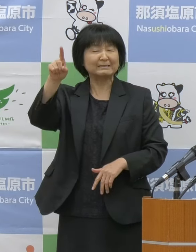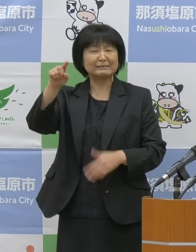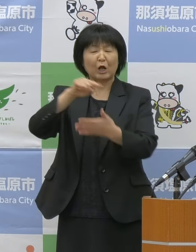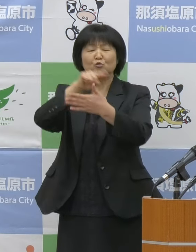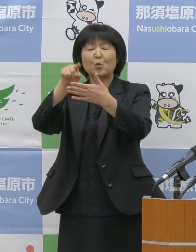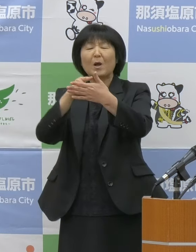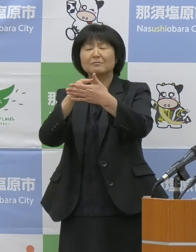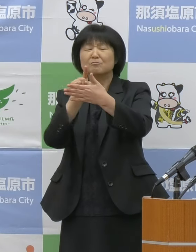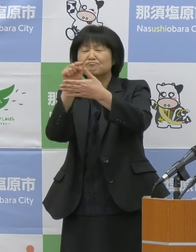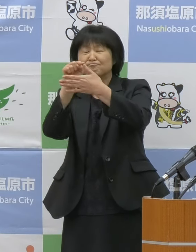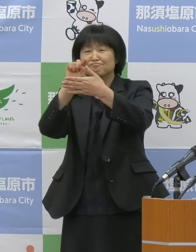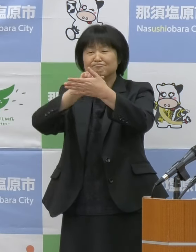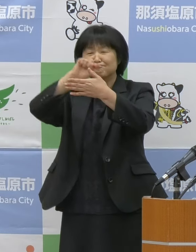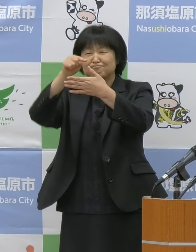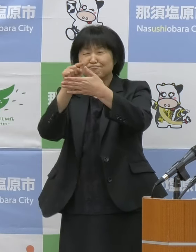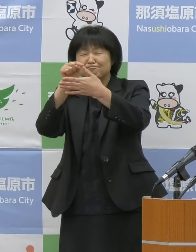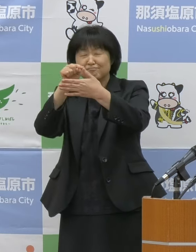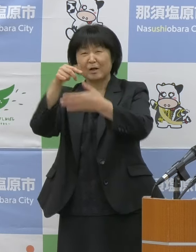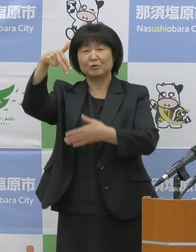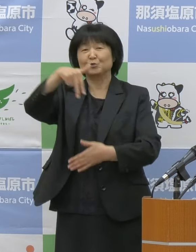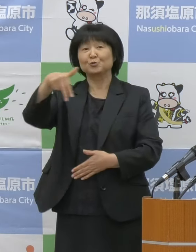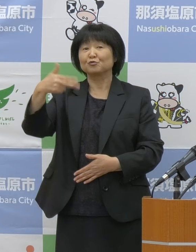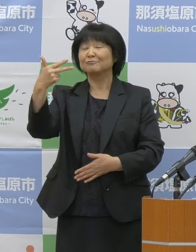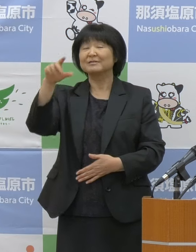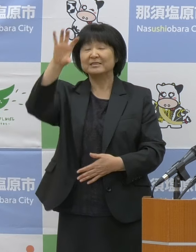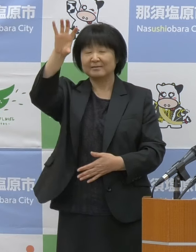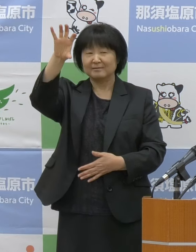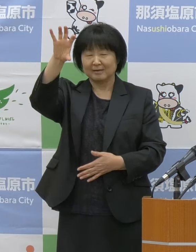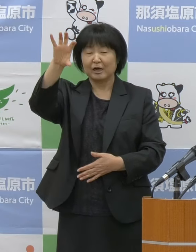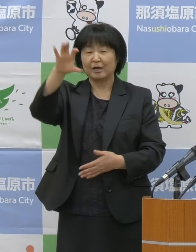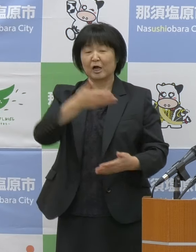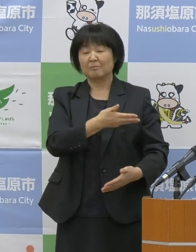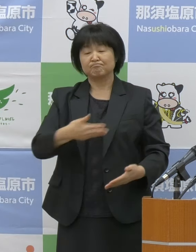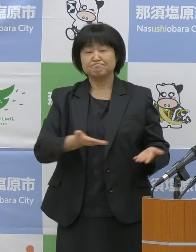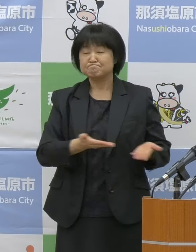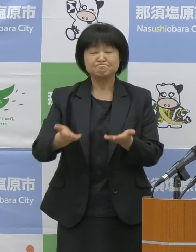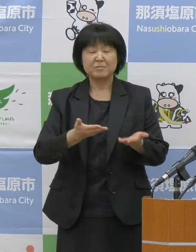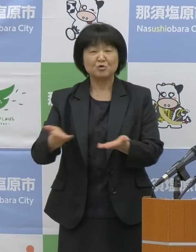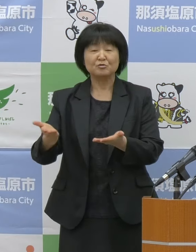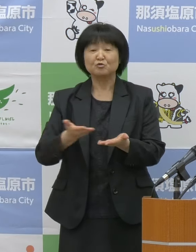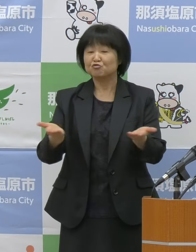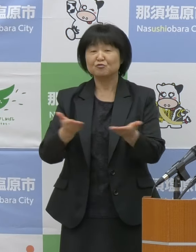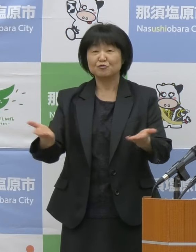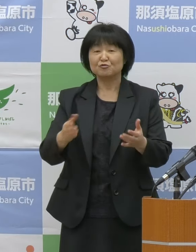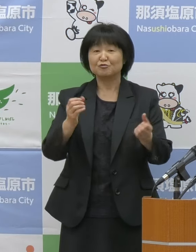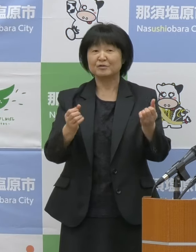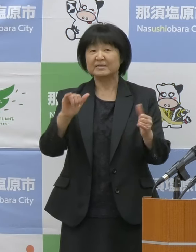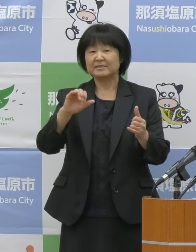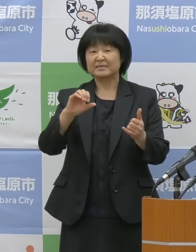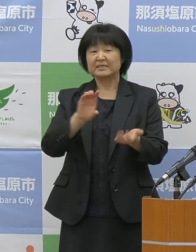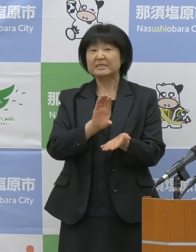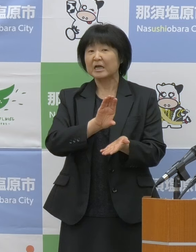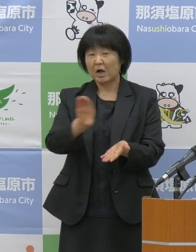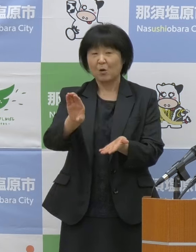半島の本当に先端、珠洲市にも給水車を職員余命とともに派遣をしました